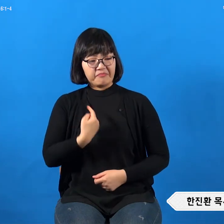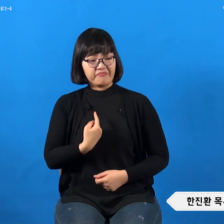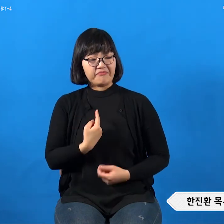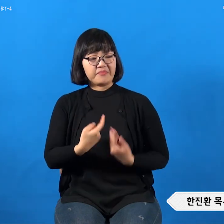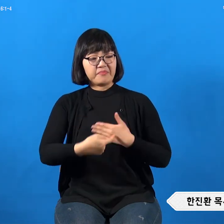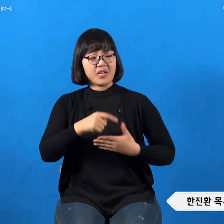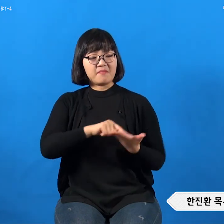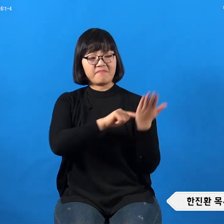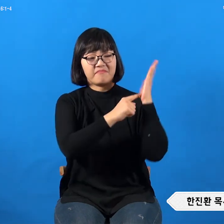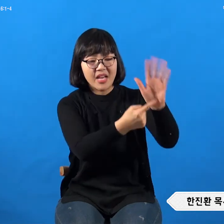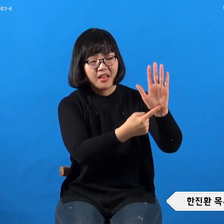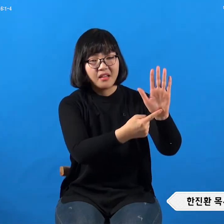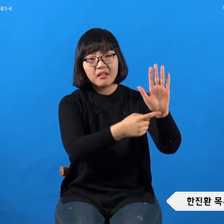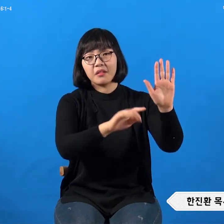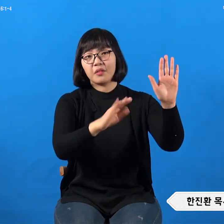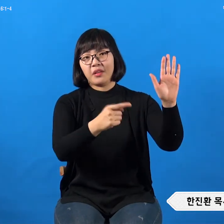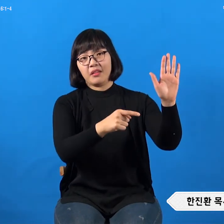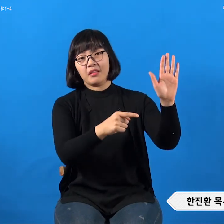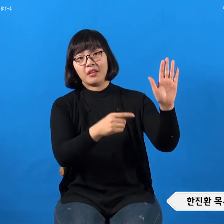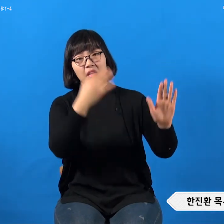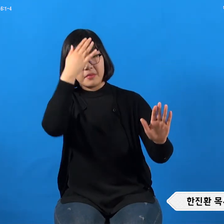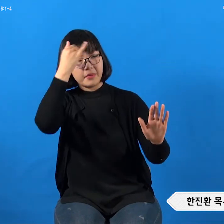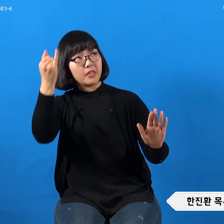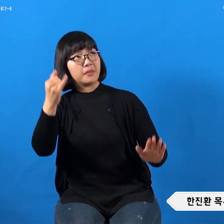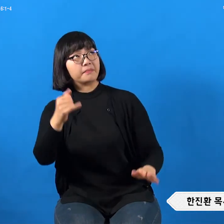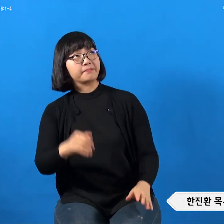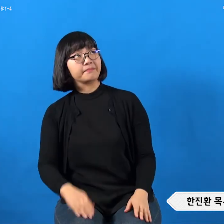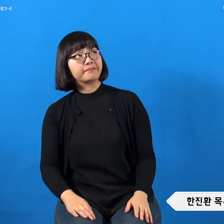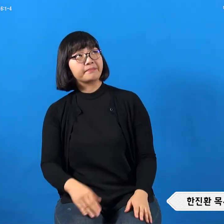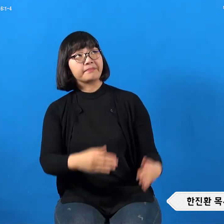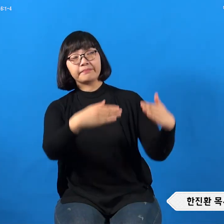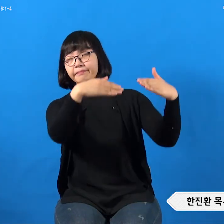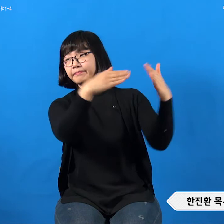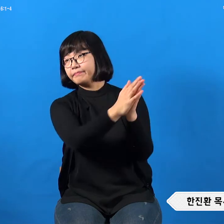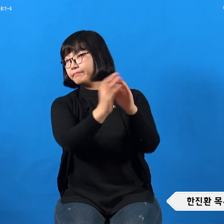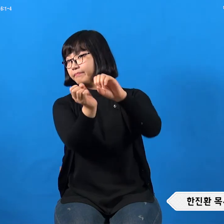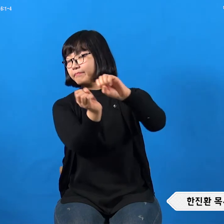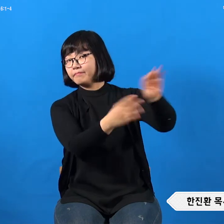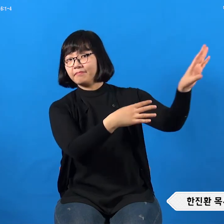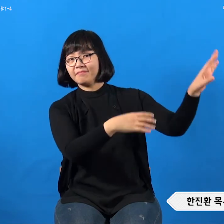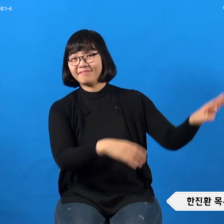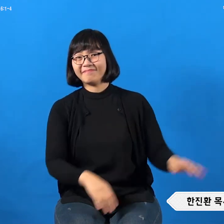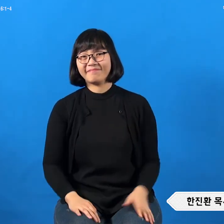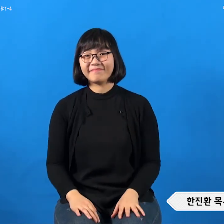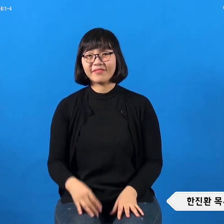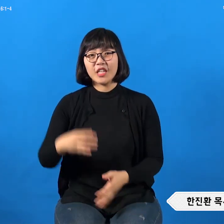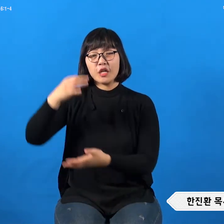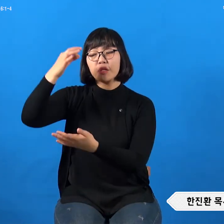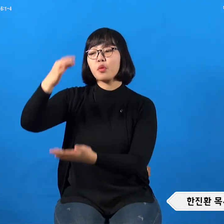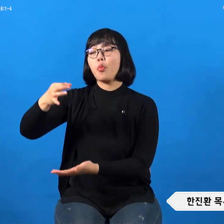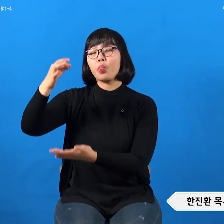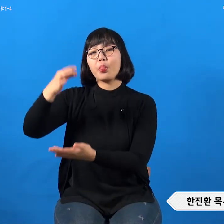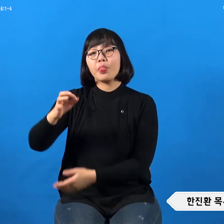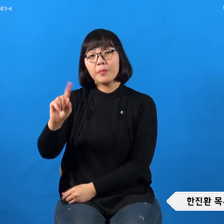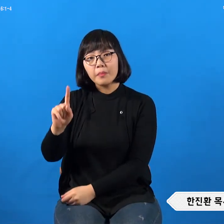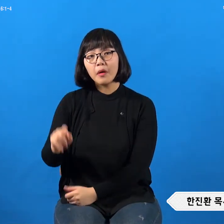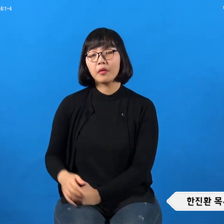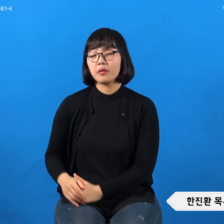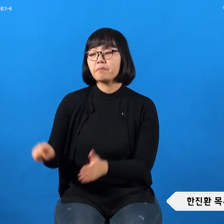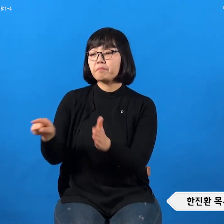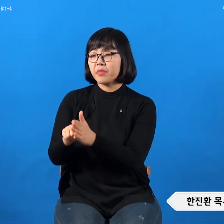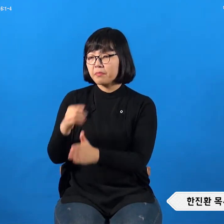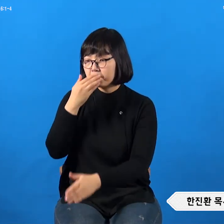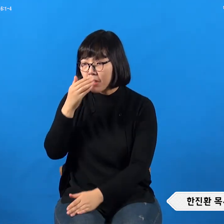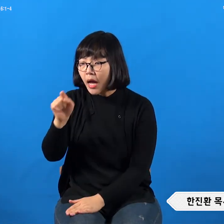것이죠. 그래서 조카에 대한 마음을 접고 그 유산을 믿을 만한 자선기관에